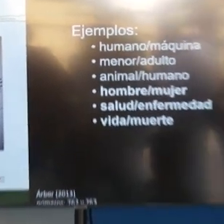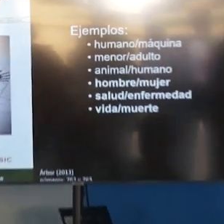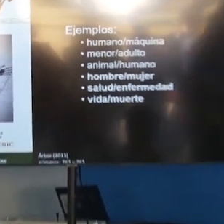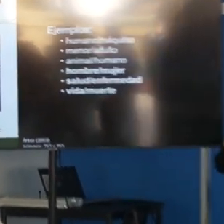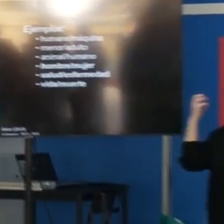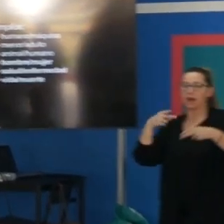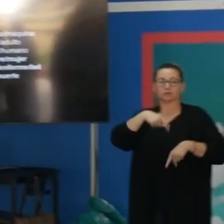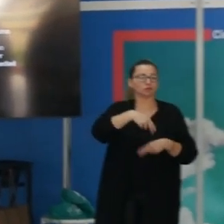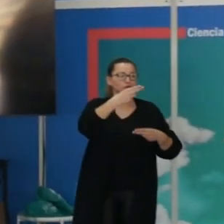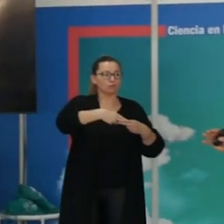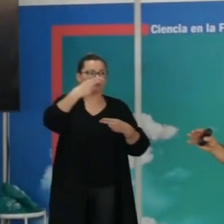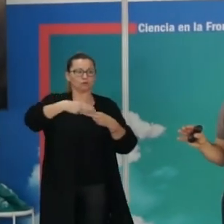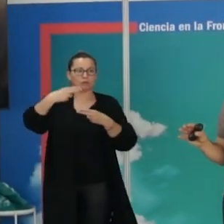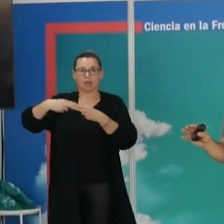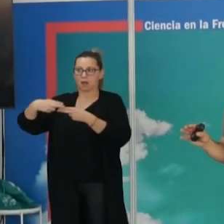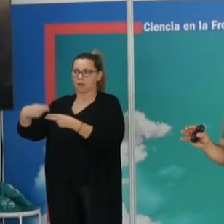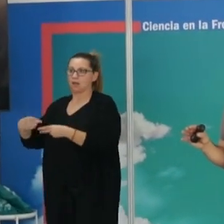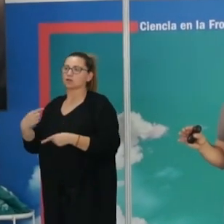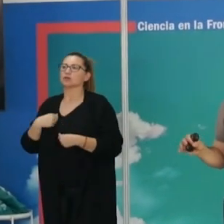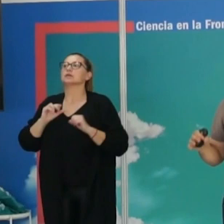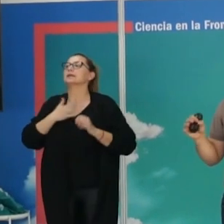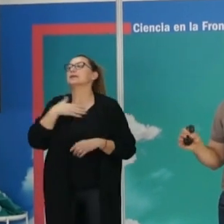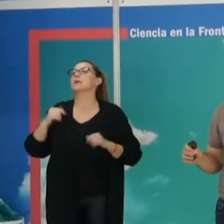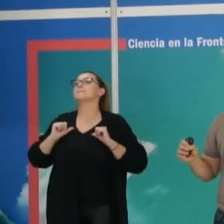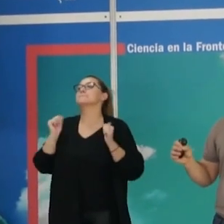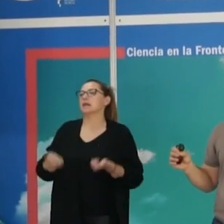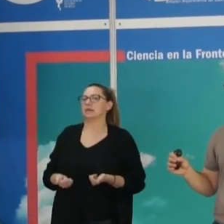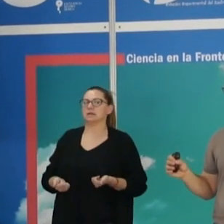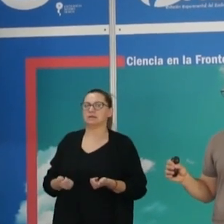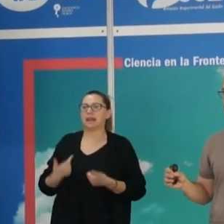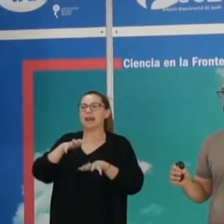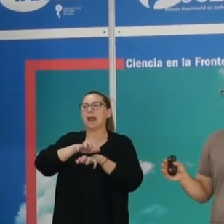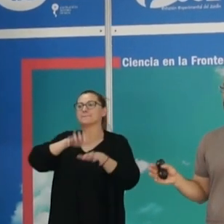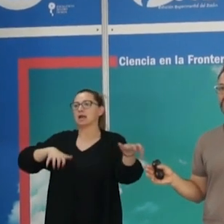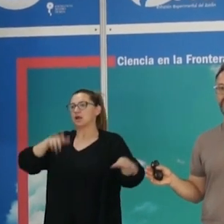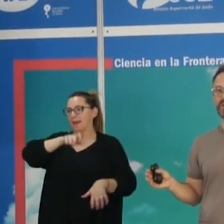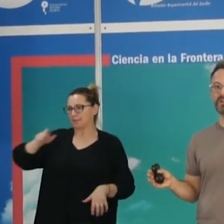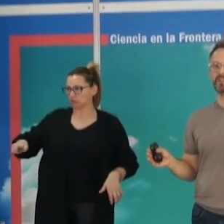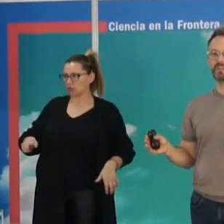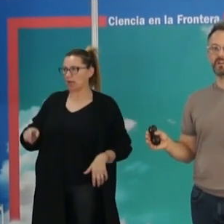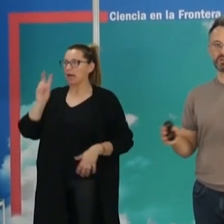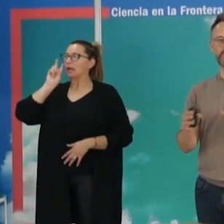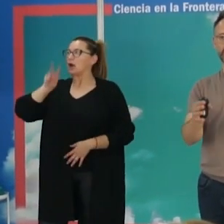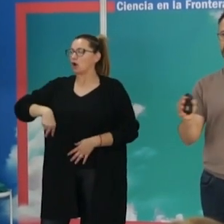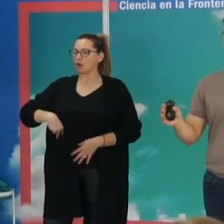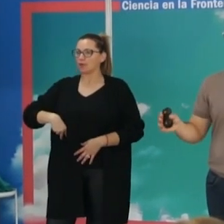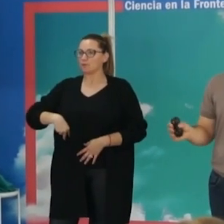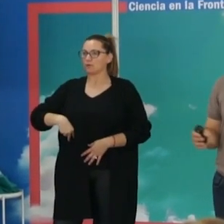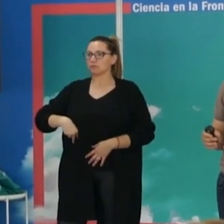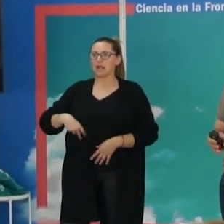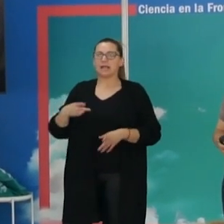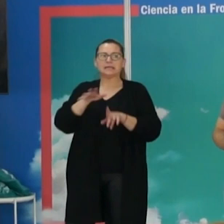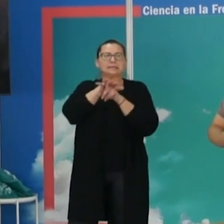Obviamente, quiero comenzar con algo relativamente poco controvertido. La mayoría de las personas sabemos reconocer los casos